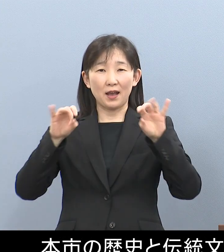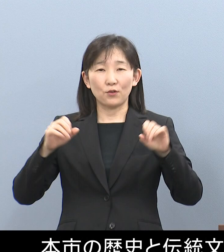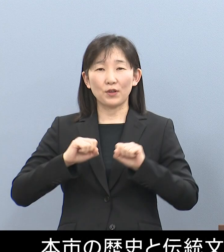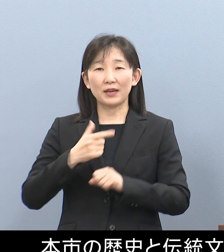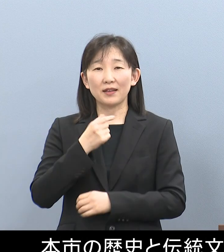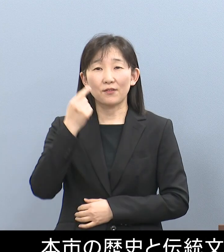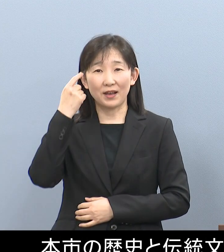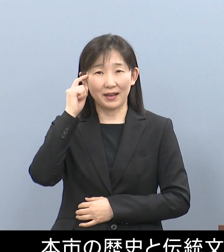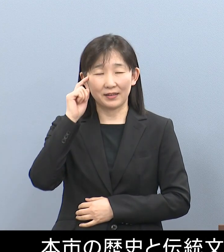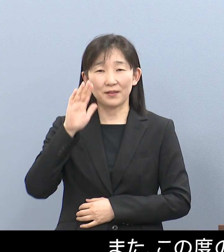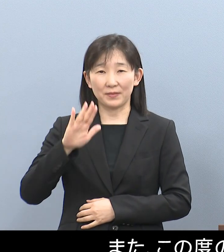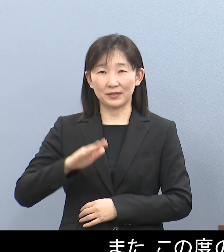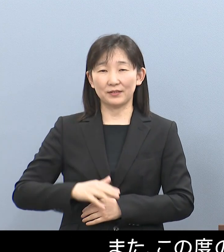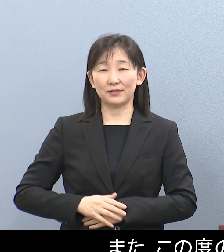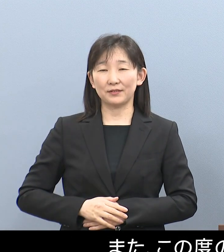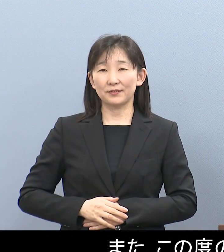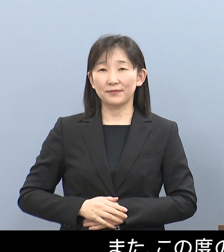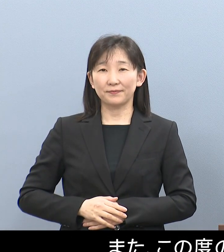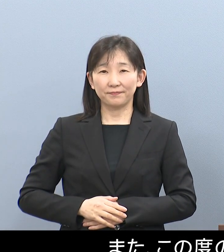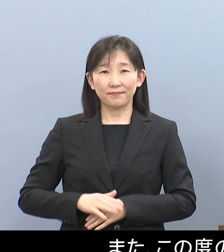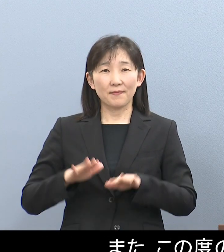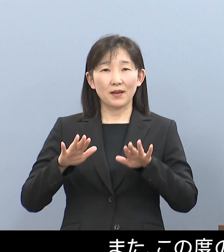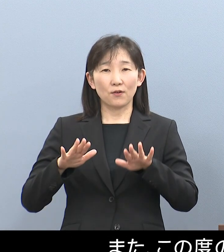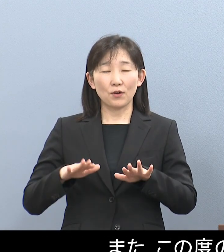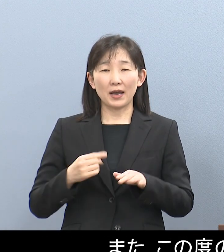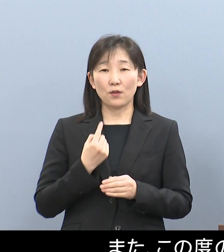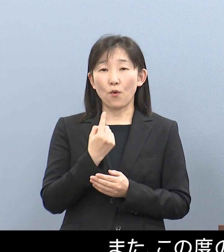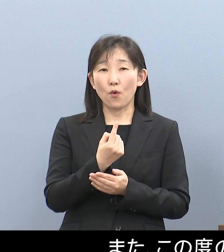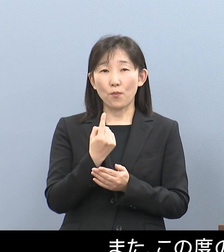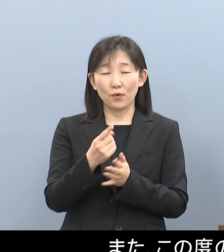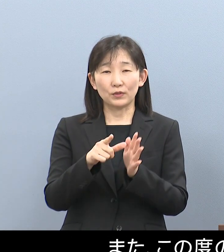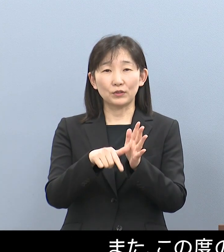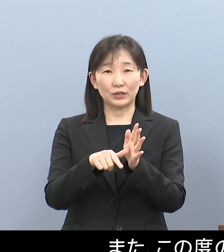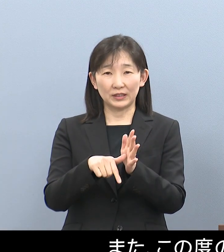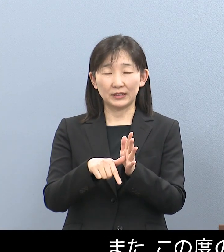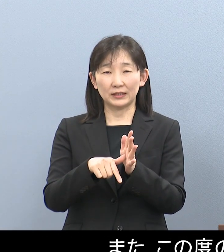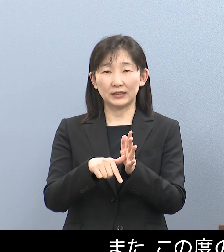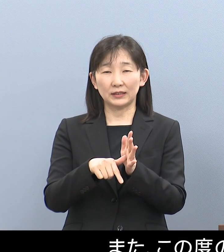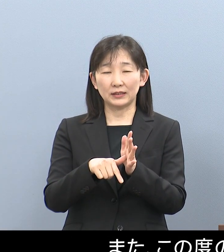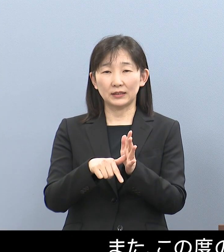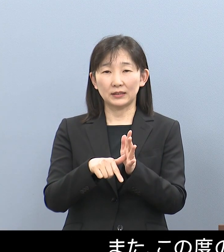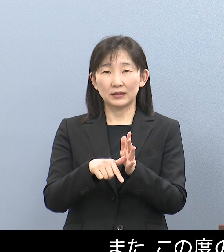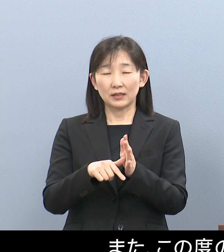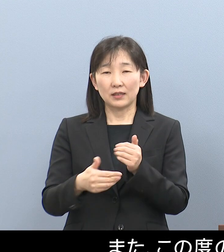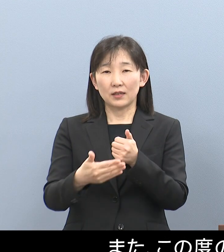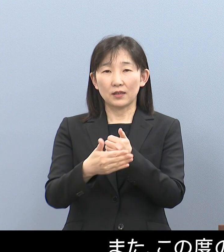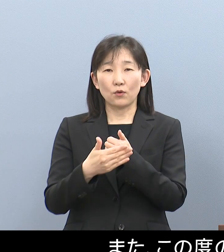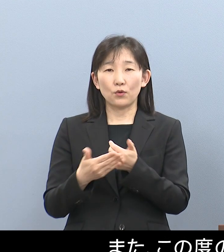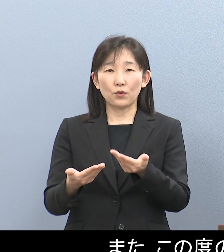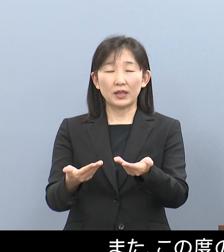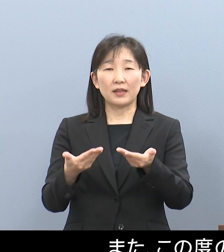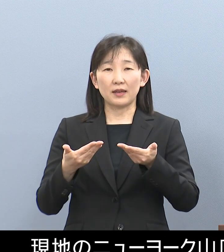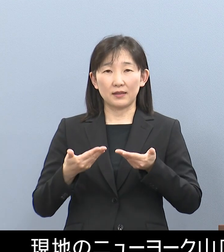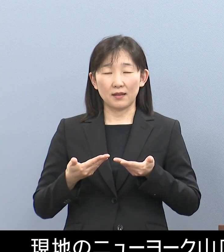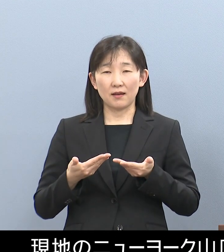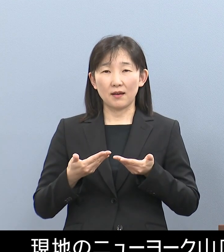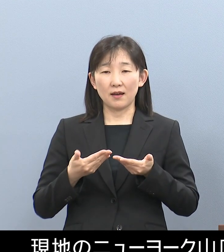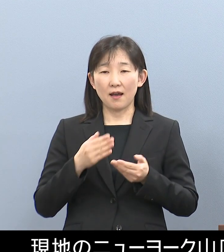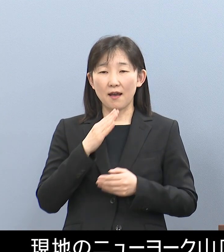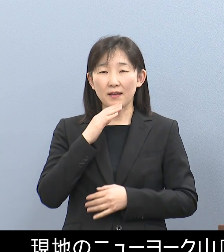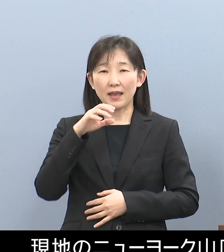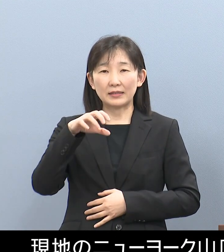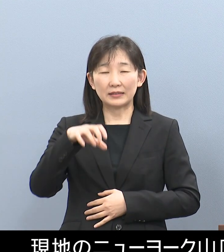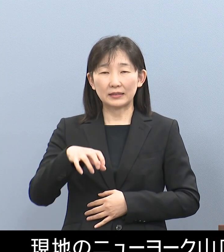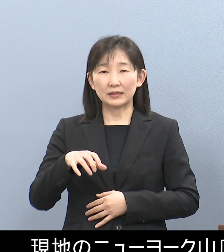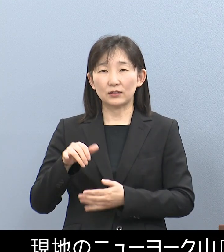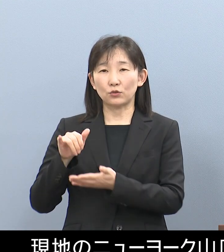えております。またこの度の訪問に際しまして多大なるご協力をいただいております現地の